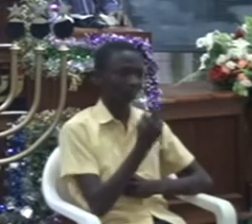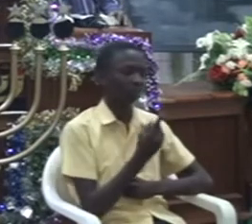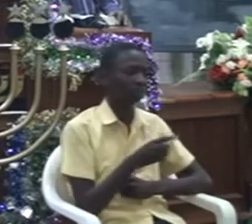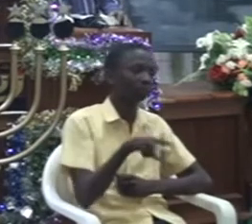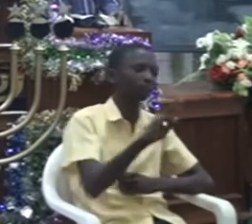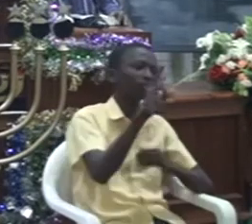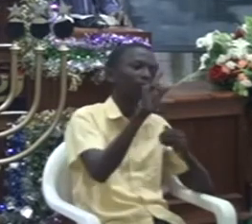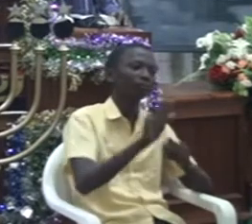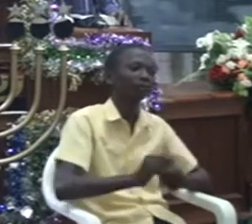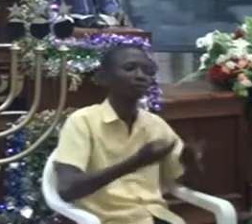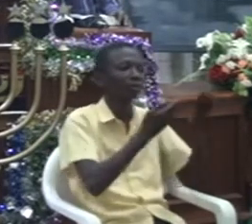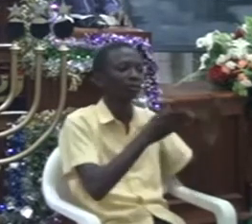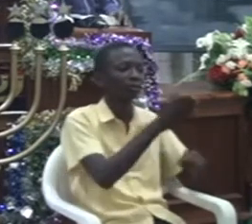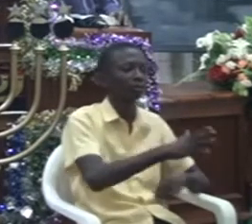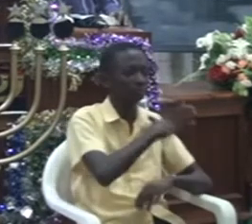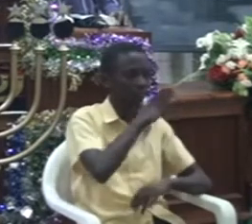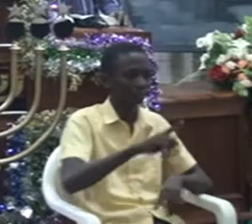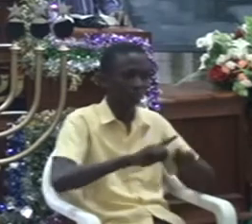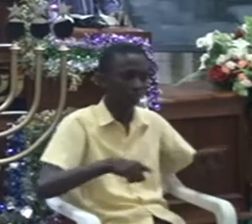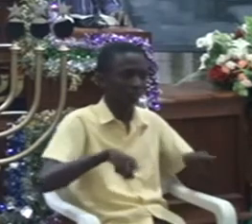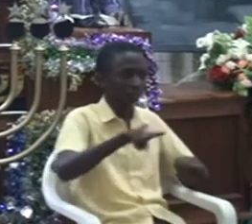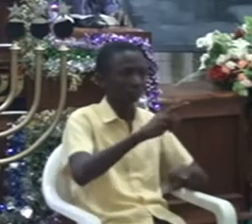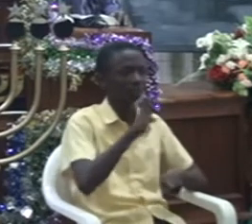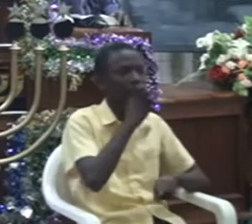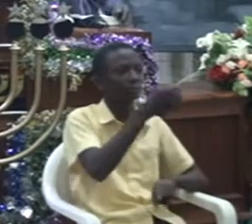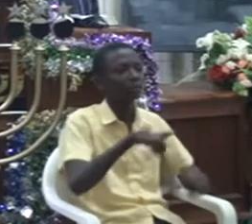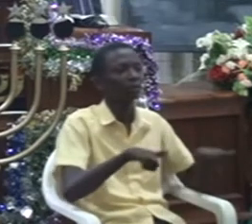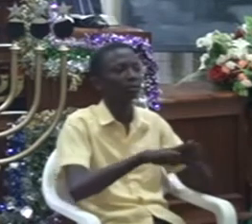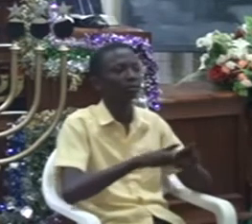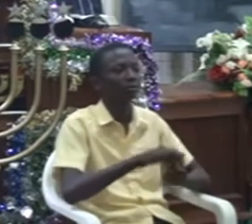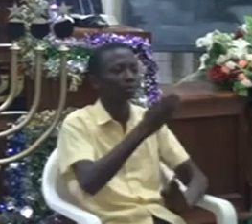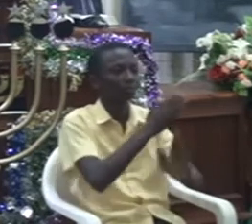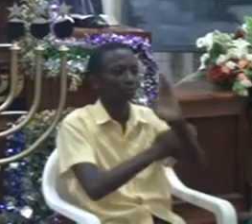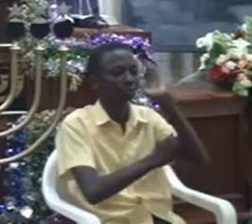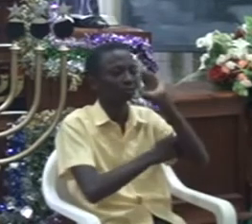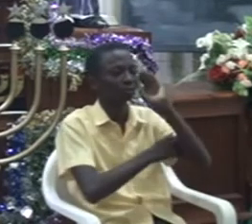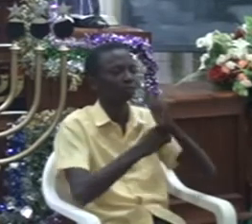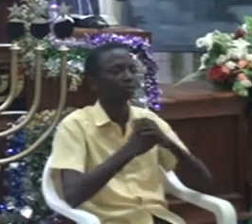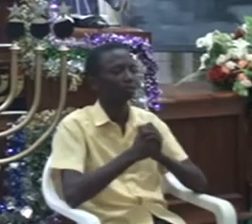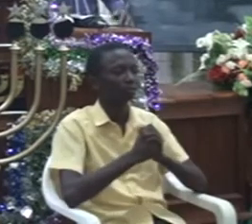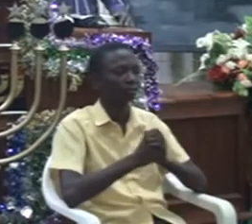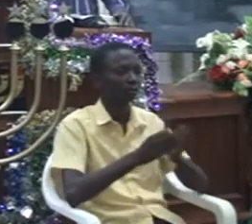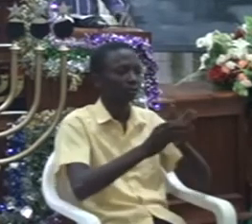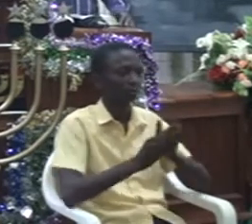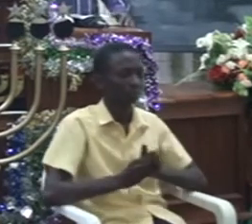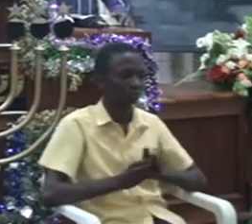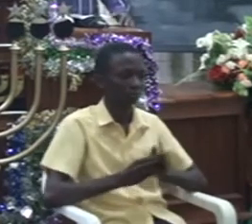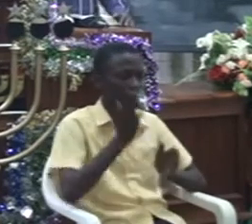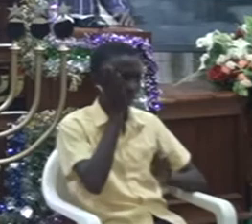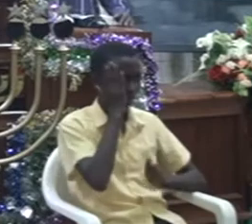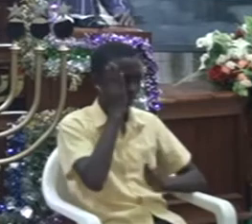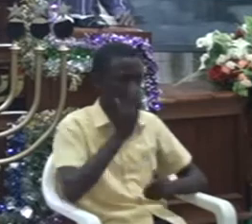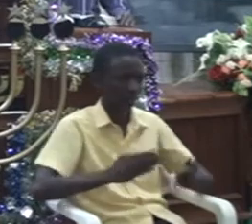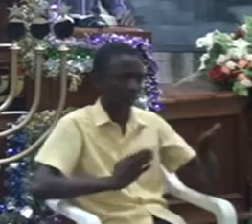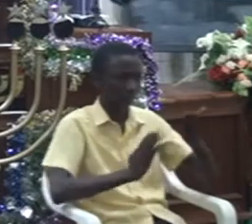ne mourrez point. Ya kwamba hamuta. Mais vous serez comme des dieux. Hamutakufa, mutakuwa sawa wa Mungu. Connaissant le bien et le mal.